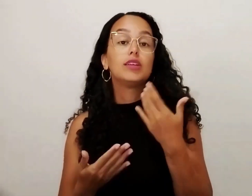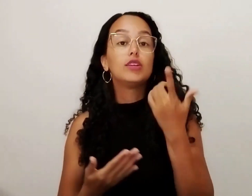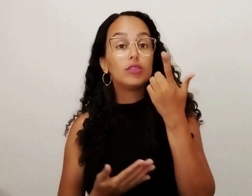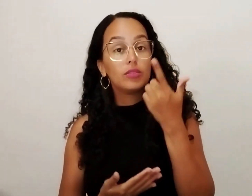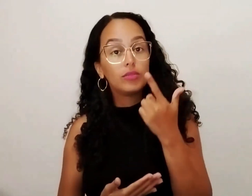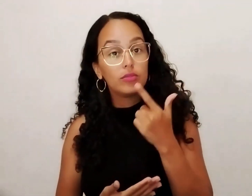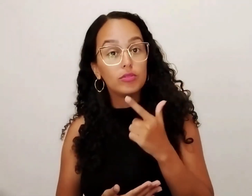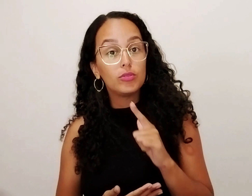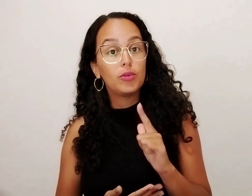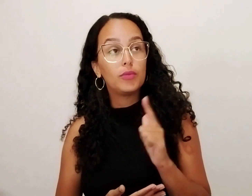Capê.